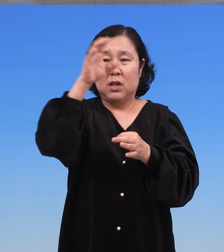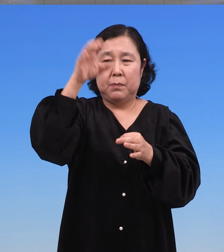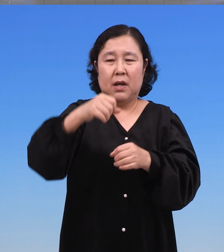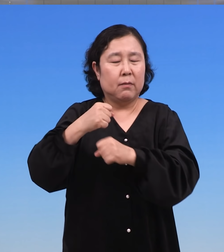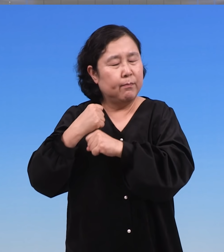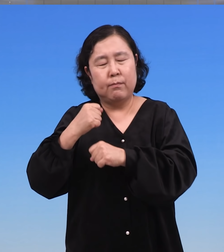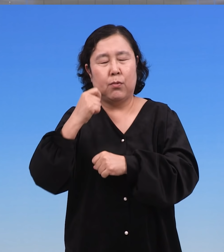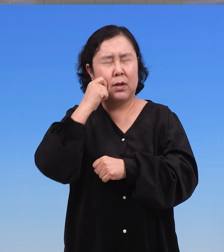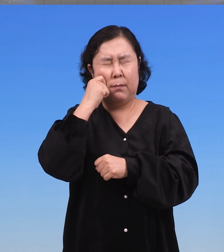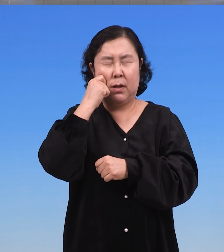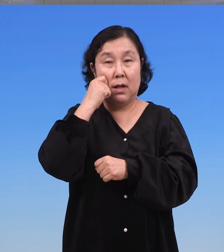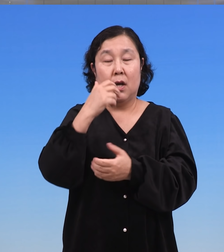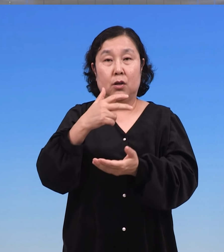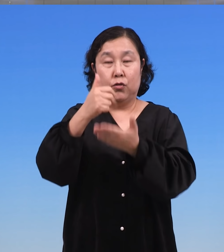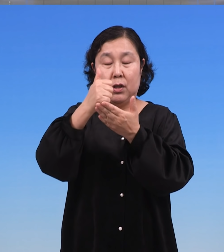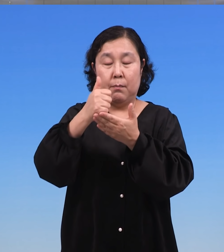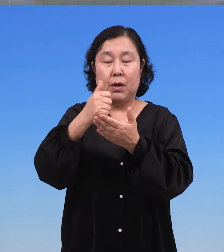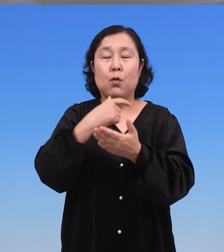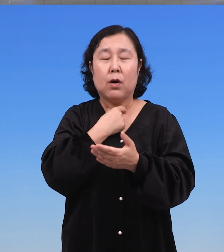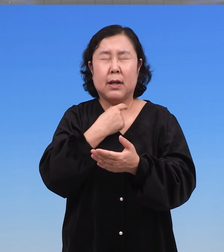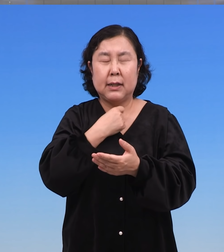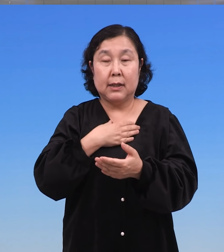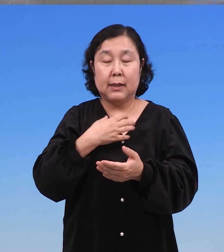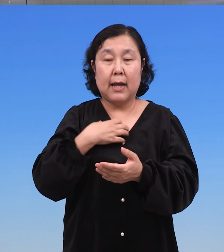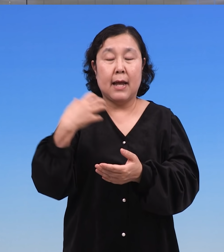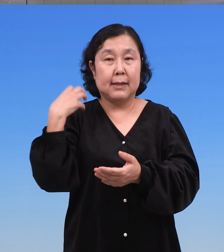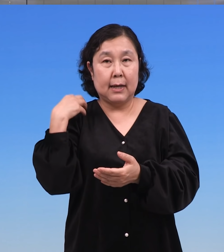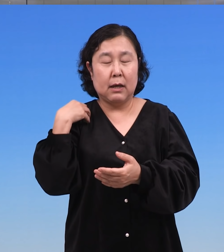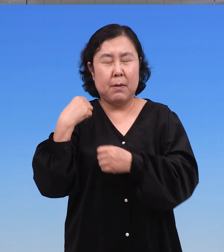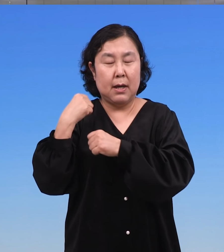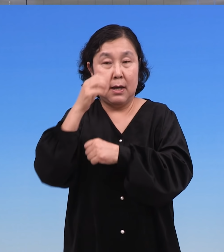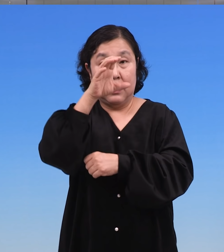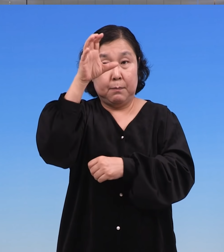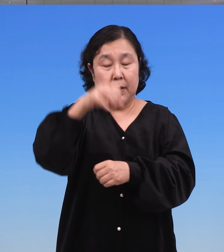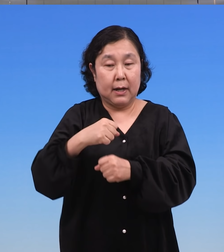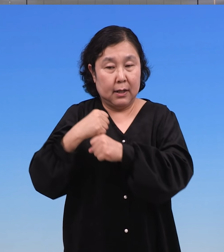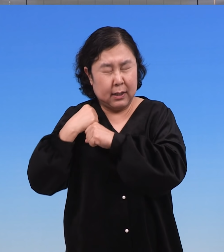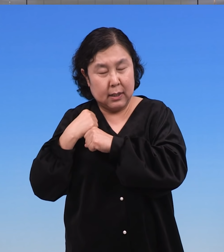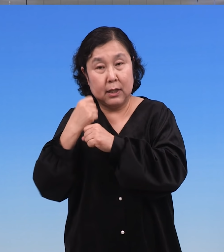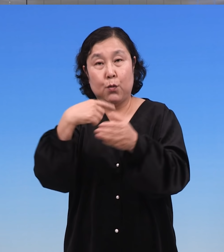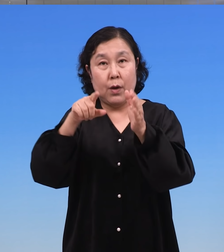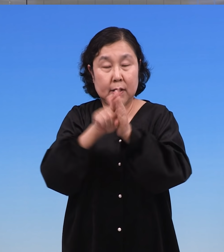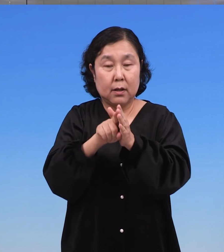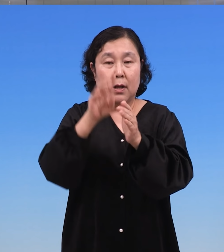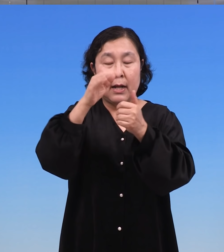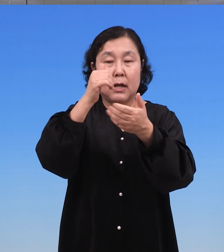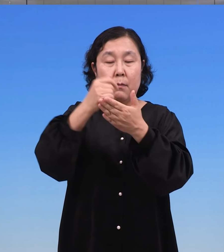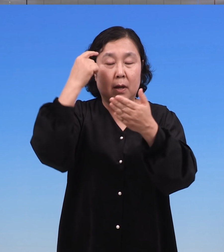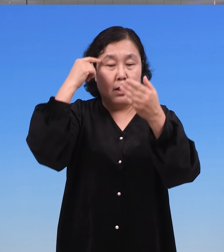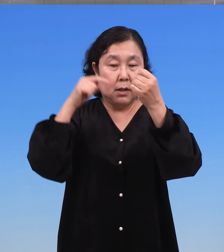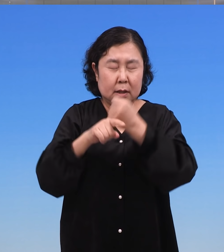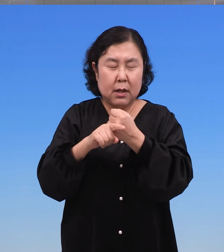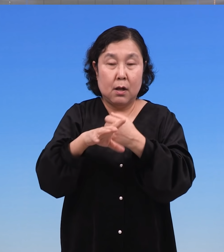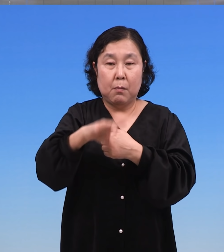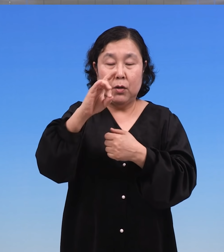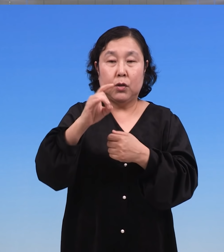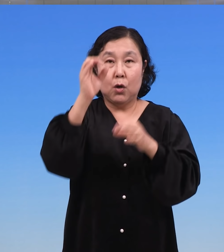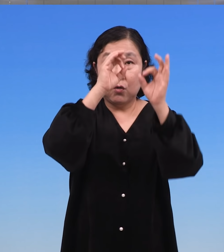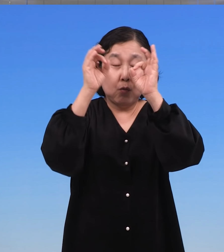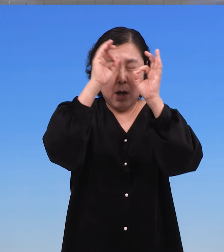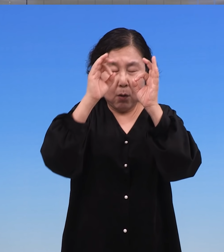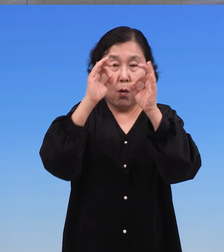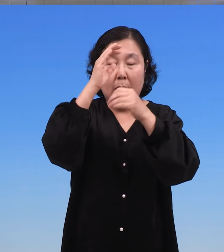주님이 원하시는 내 몫의 십자가를 감당하기 위해서는 자기 욕심을 앞세우지 않고 하나님의 뜻을 먼저 구하고